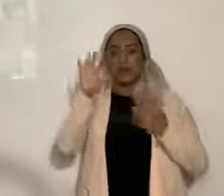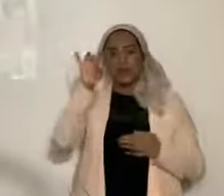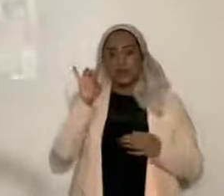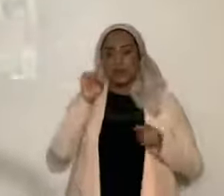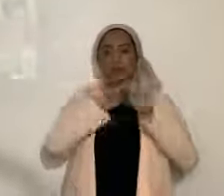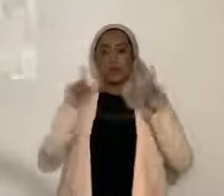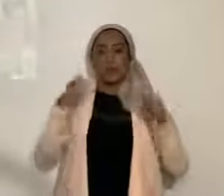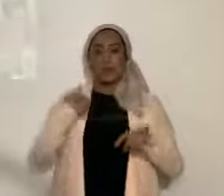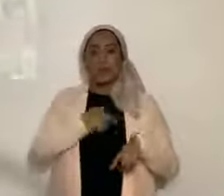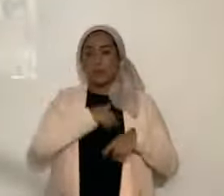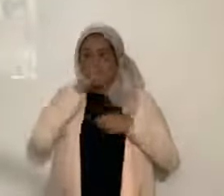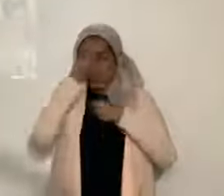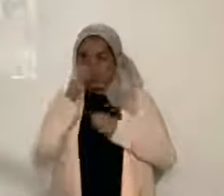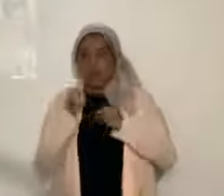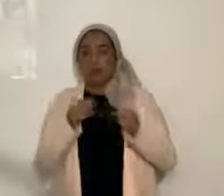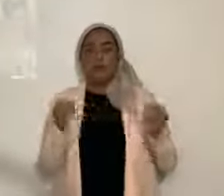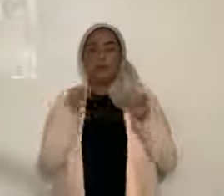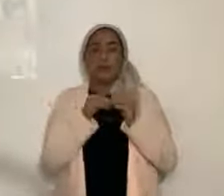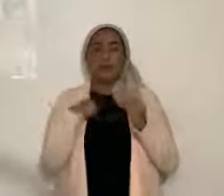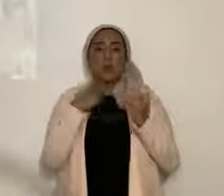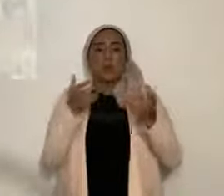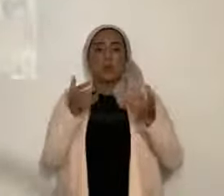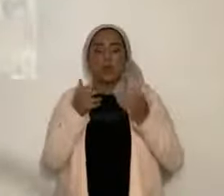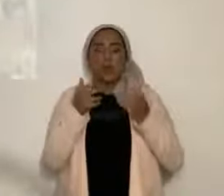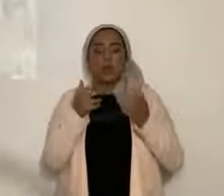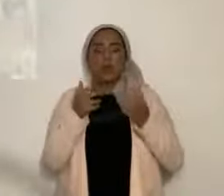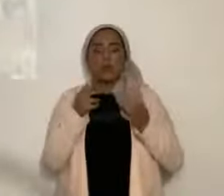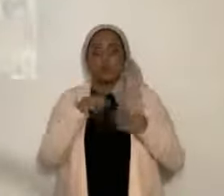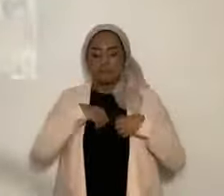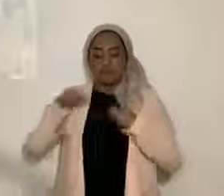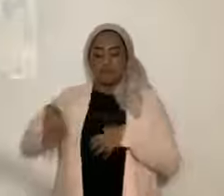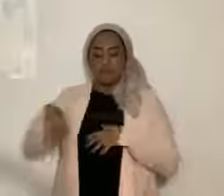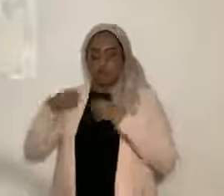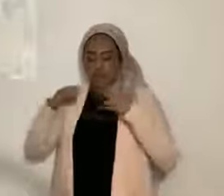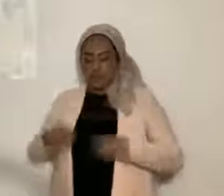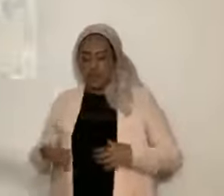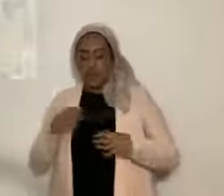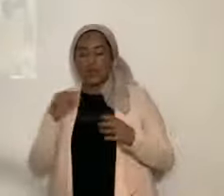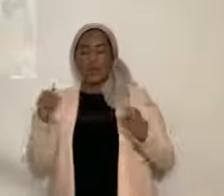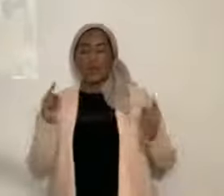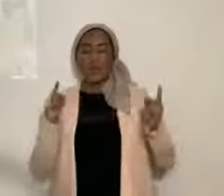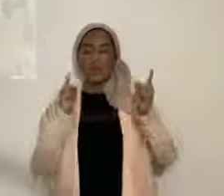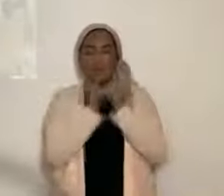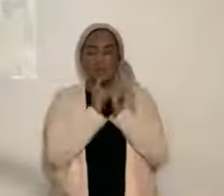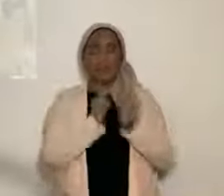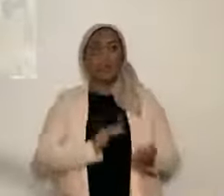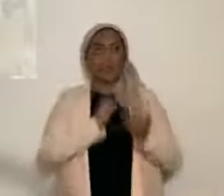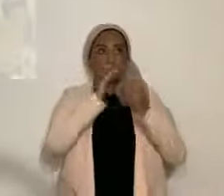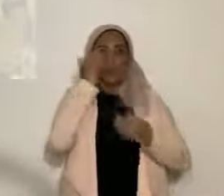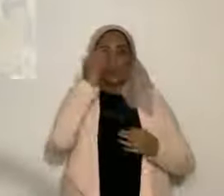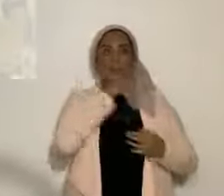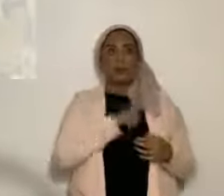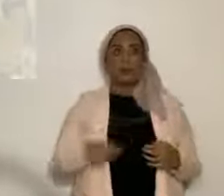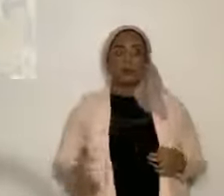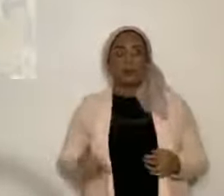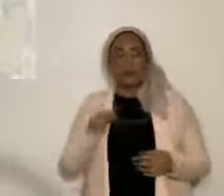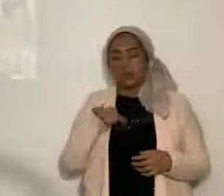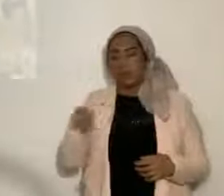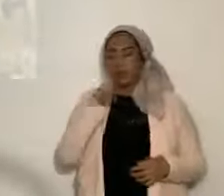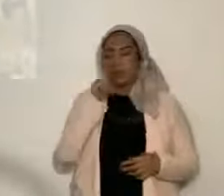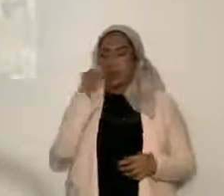Pero confiamos y más quisiéramos estar ausentes del cuerpo y presentes al Señor. O sea, no están